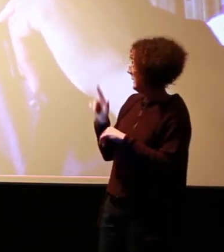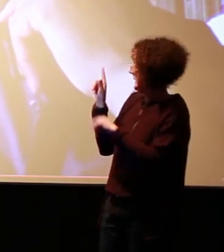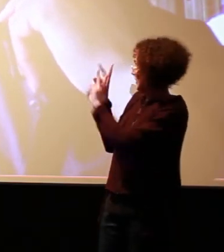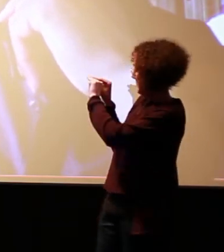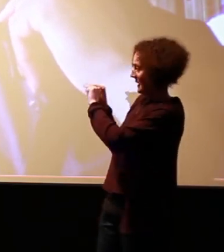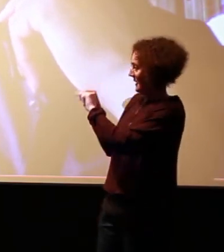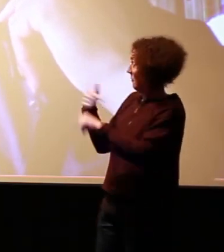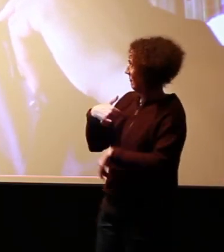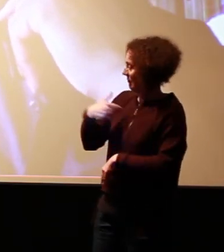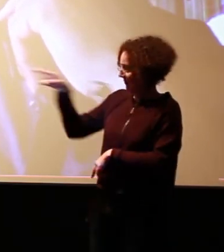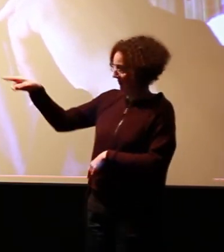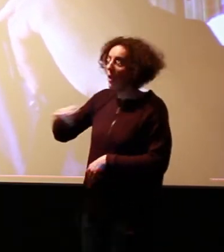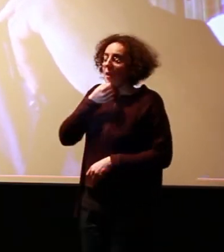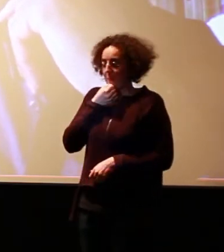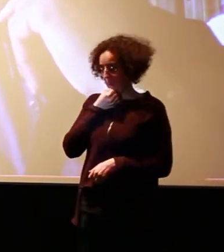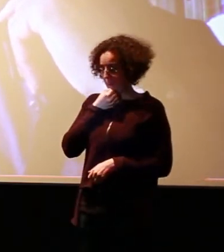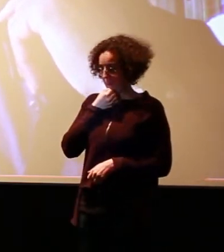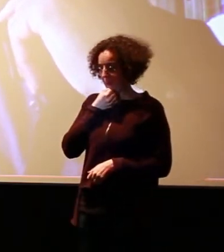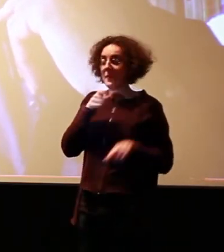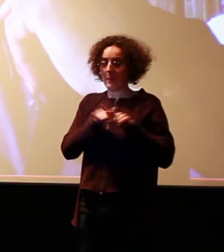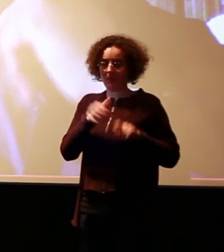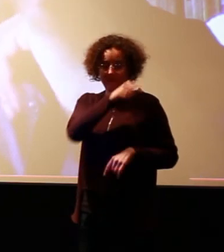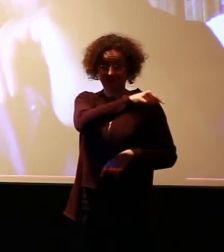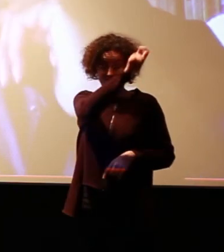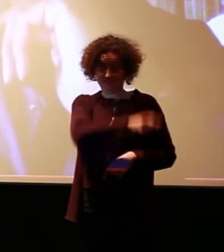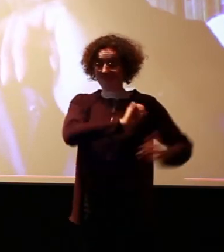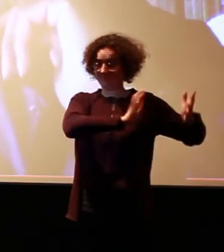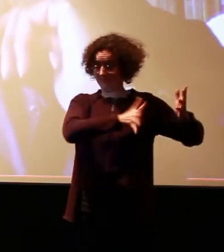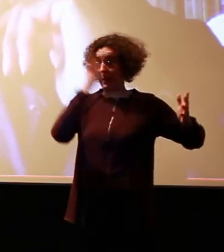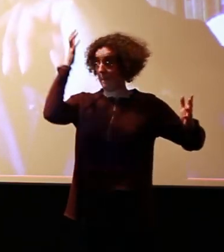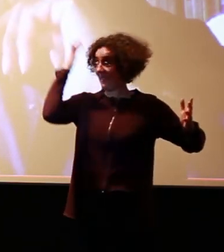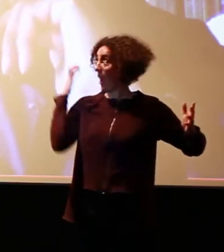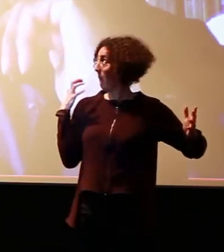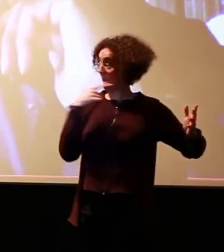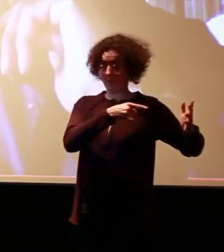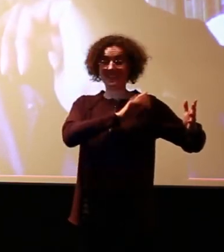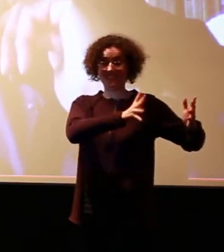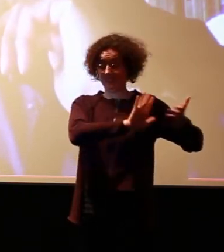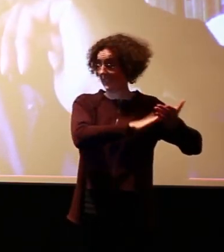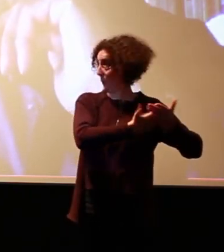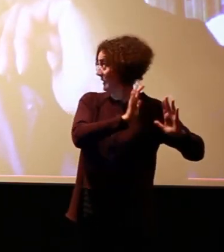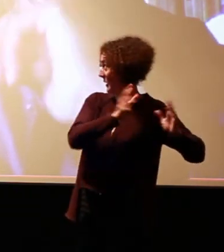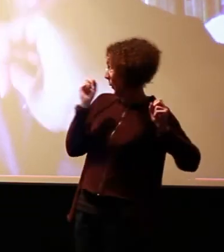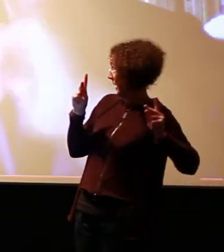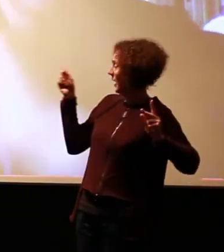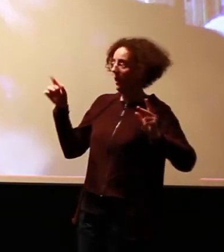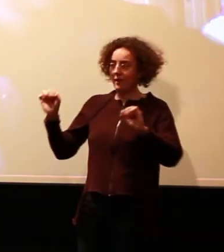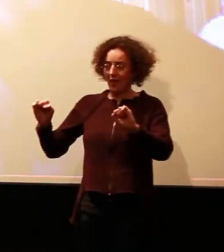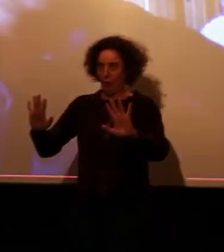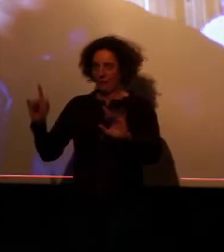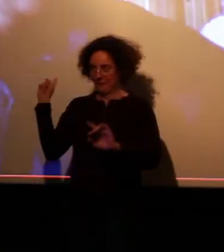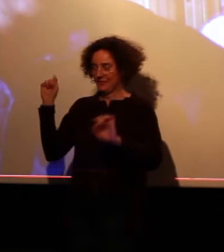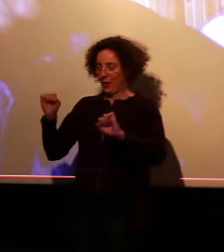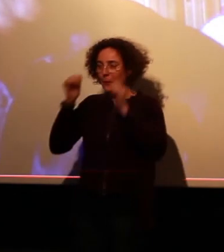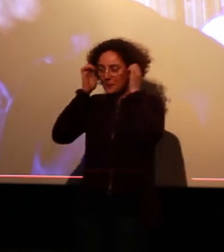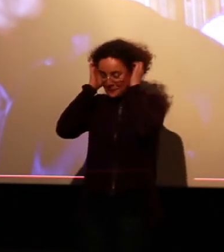Pénélope qui interprète en langue des signes tout ce qu'on va se dire pendant cette discussion. D'accord ?